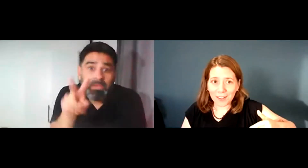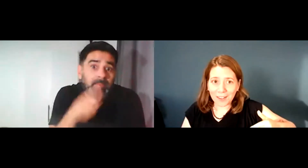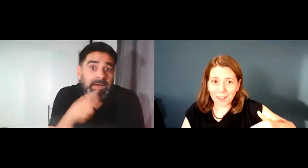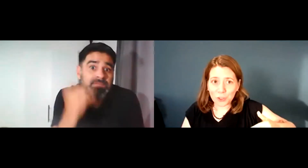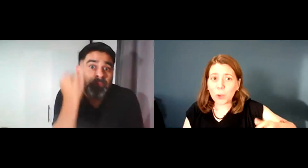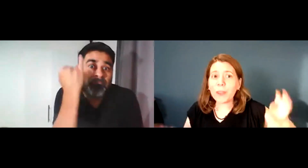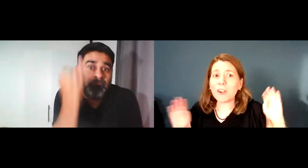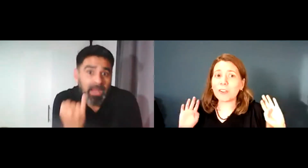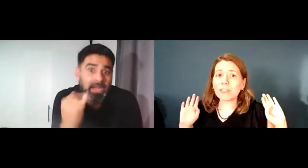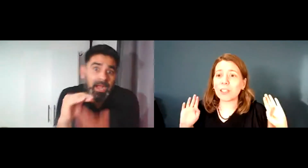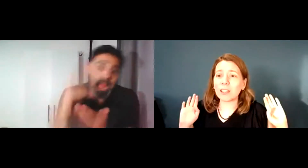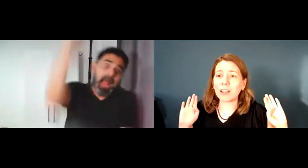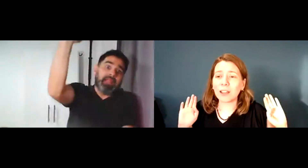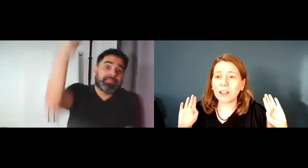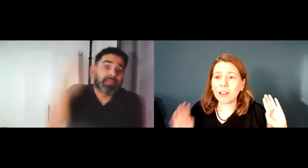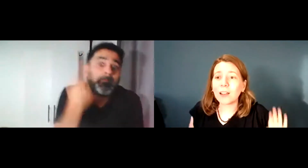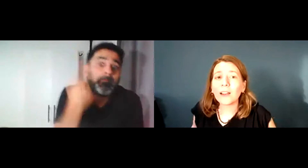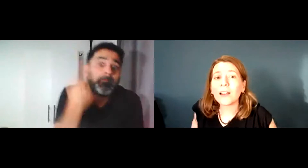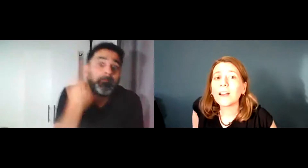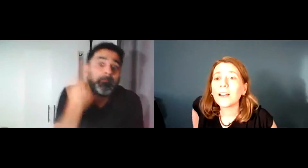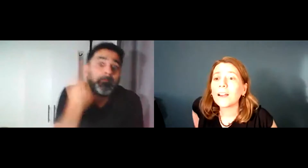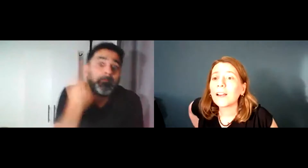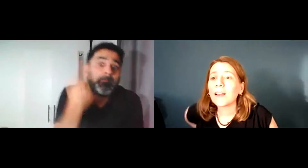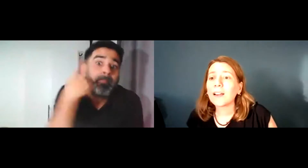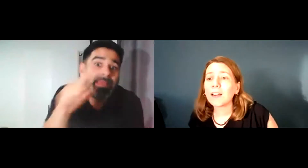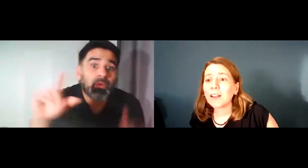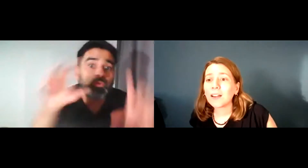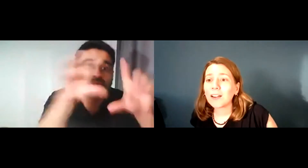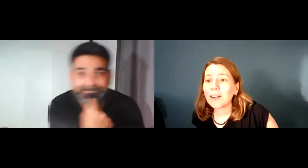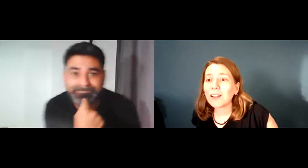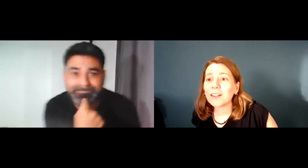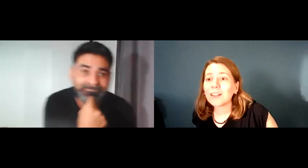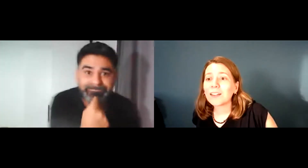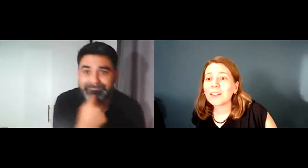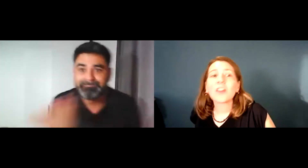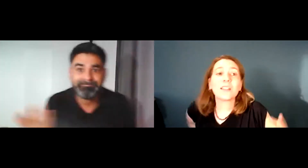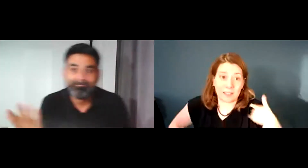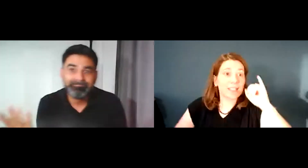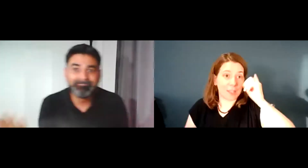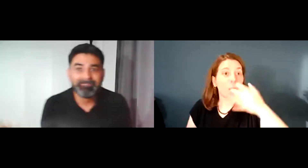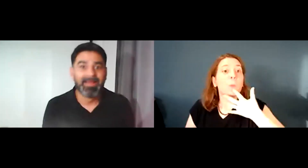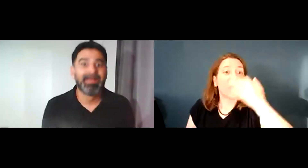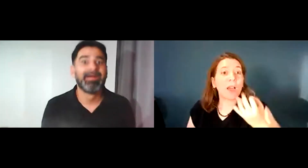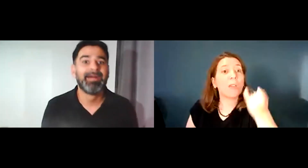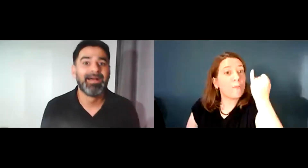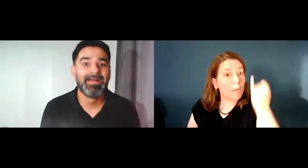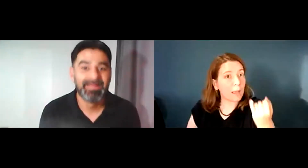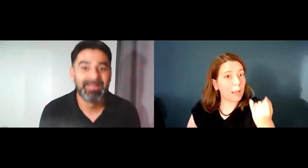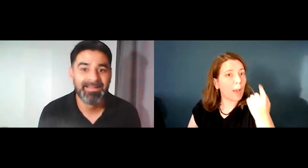Soy muy delgada, pero no tan alta. Ah, da la impresión que sos alta.